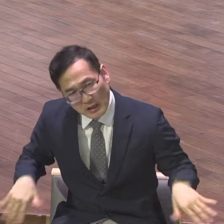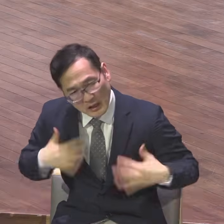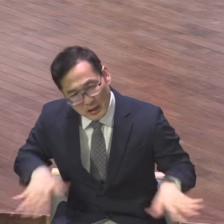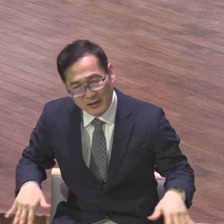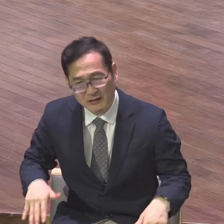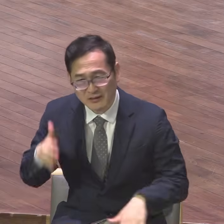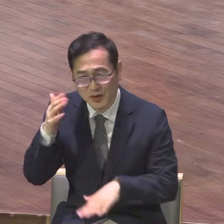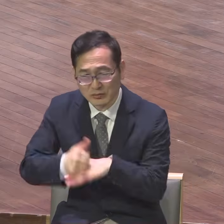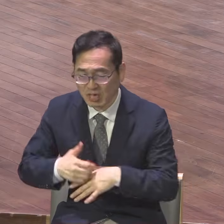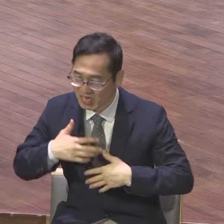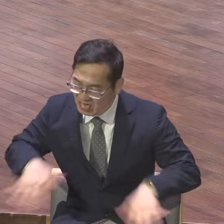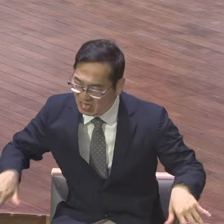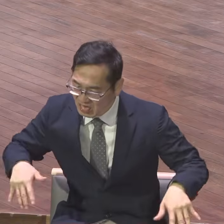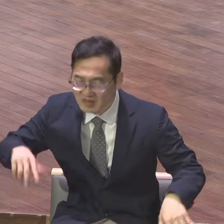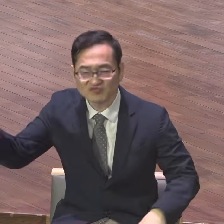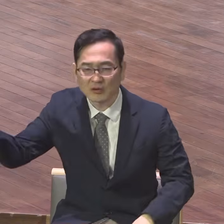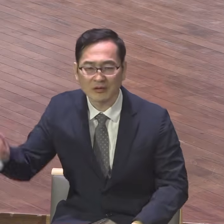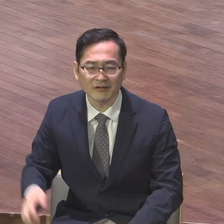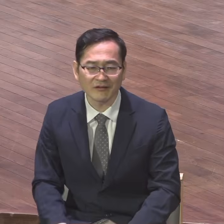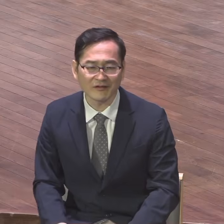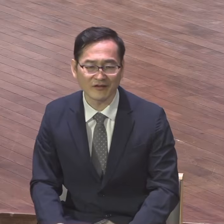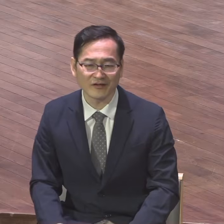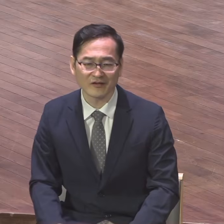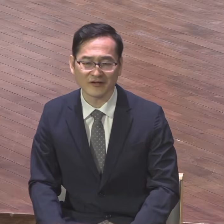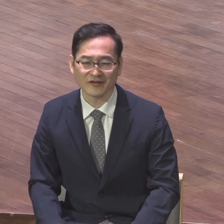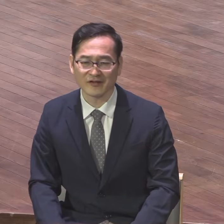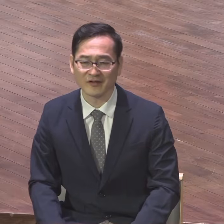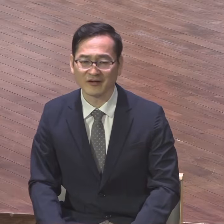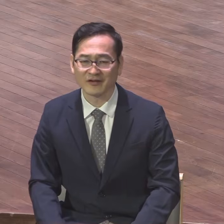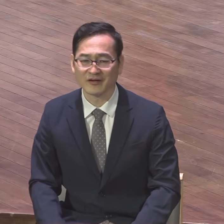먹으니 그냥 힘들지.